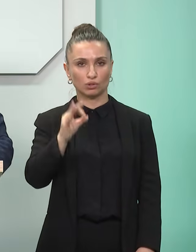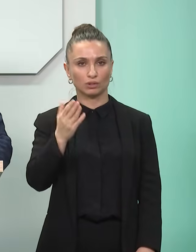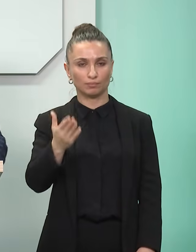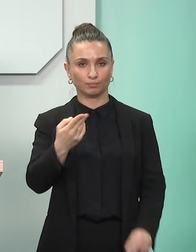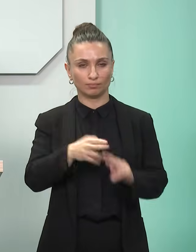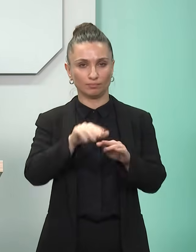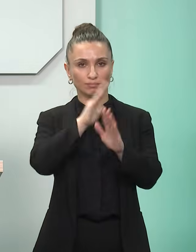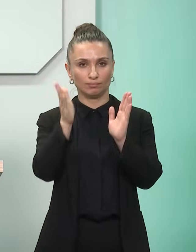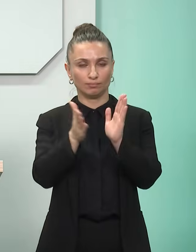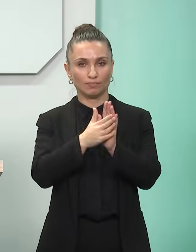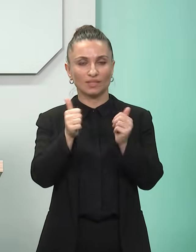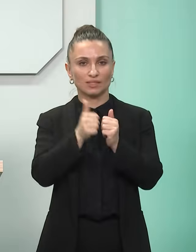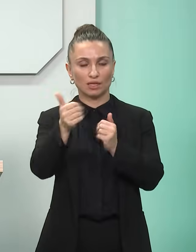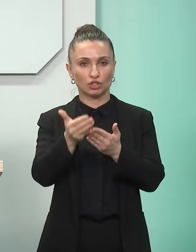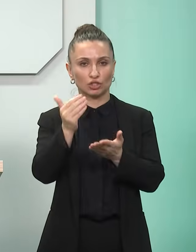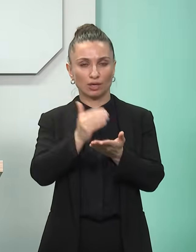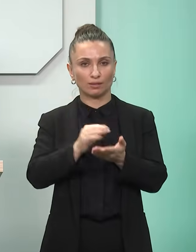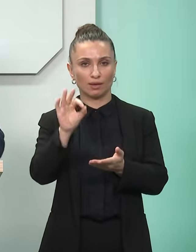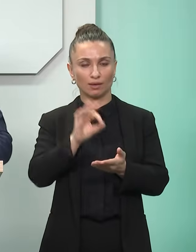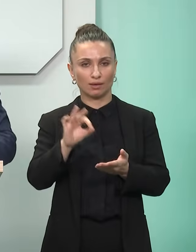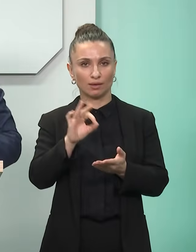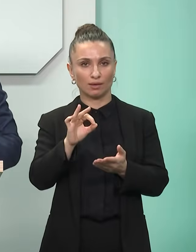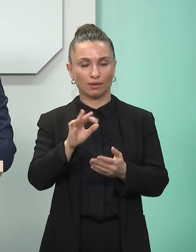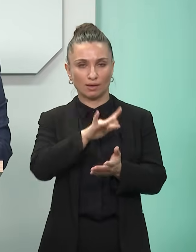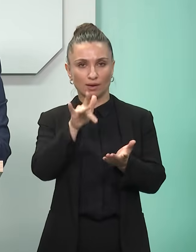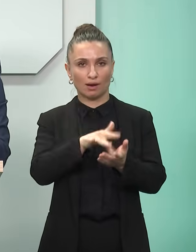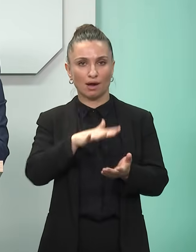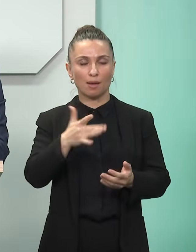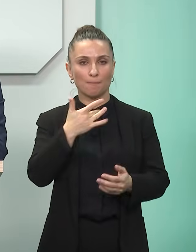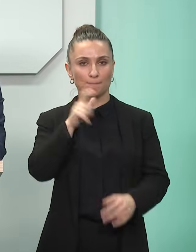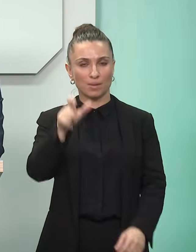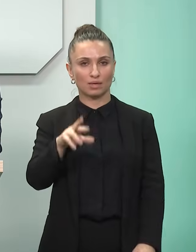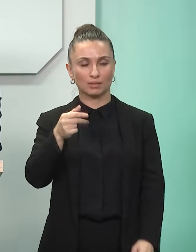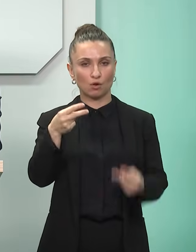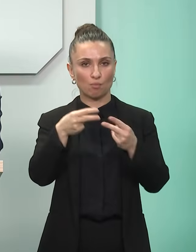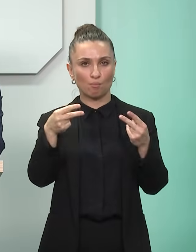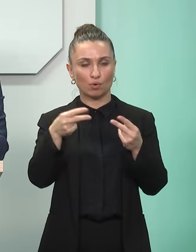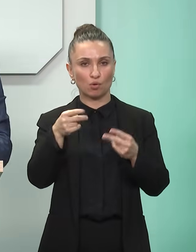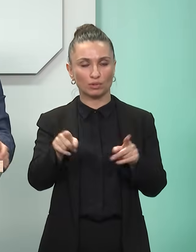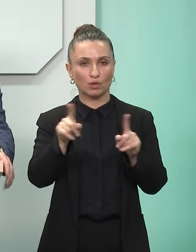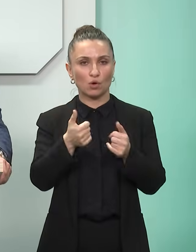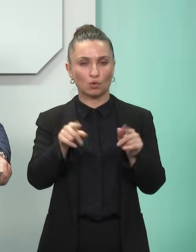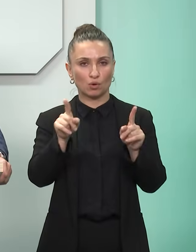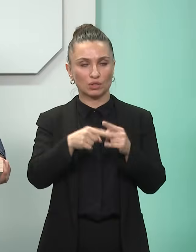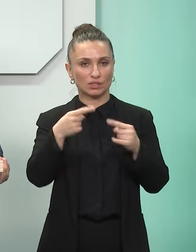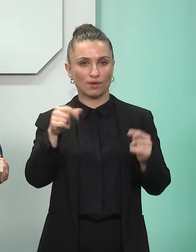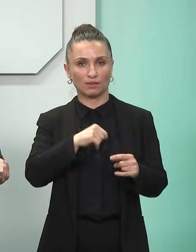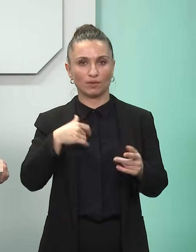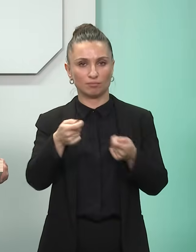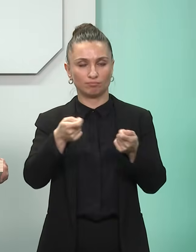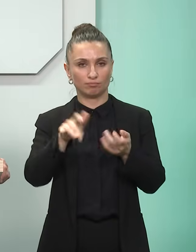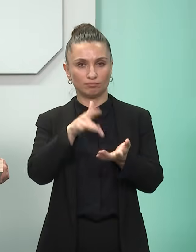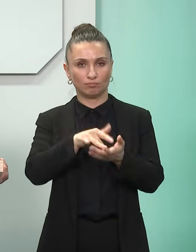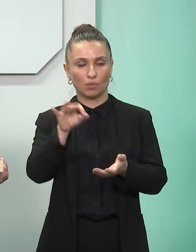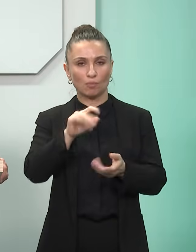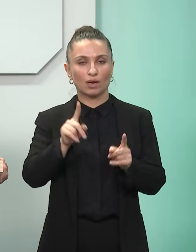2.42%. ეს გახდათ წინასწარი შედეგები დედაქალაქის მერისა და პროპორციულისა, ისევე როგორც სხვა თვითმმართველი